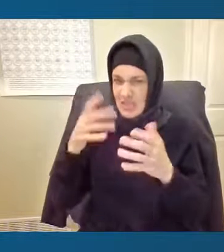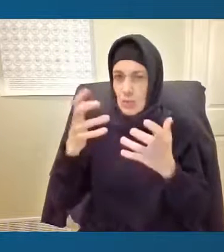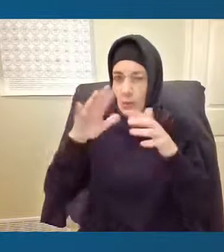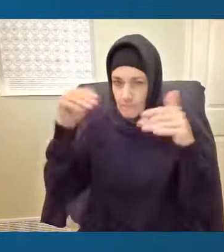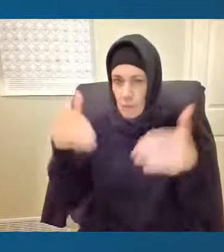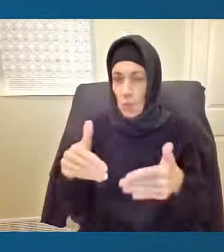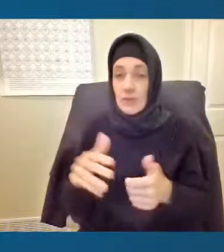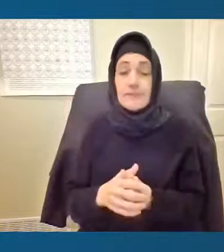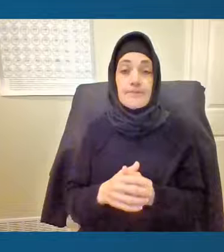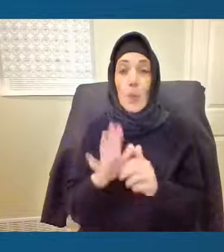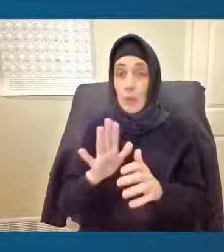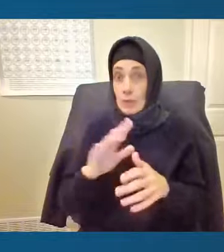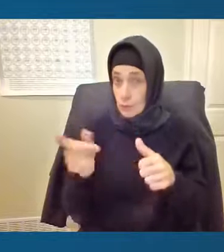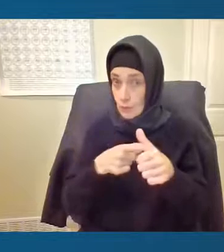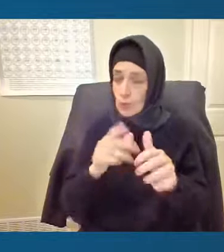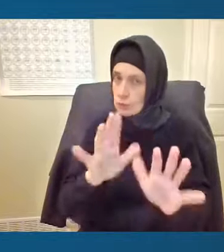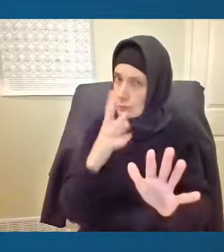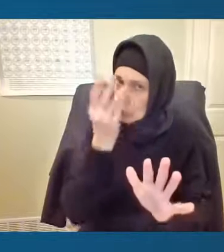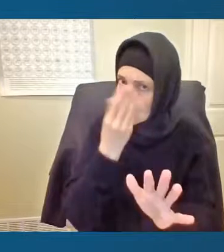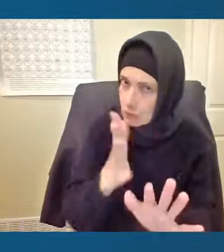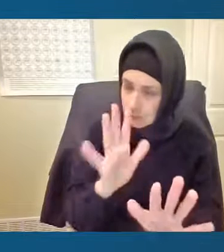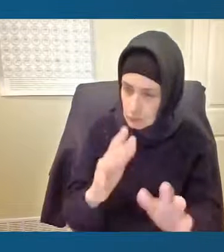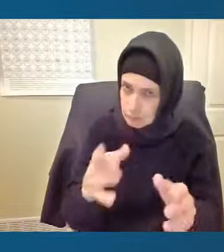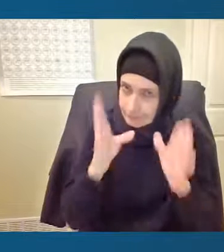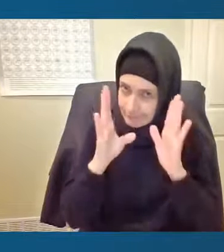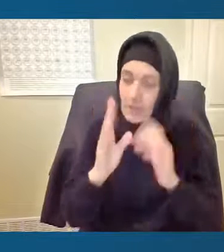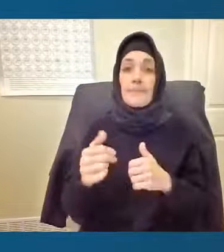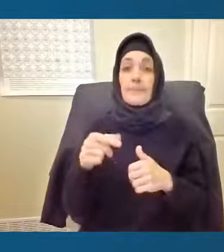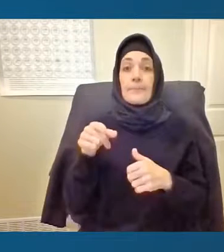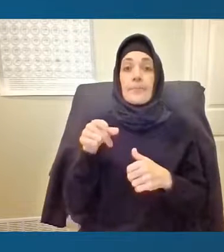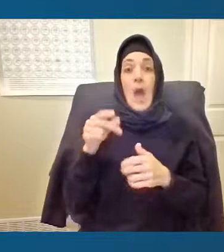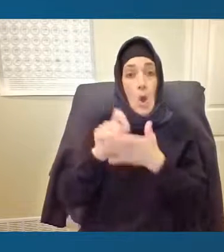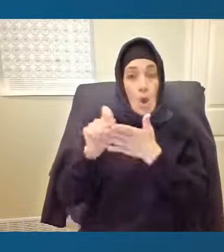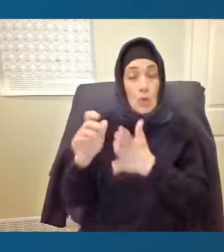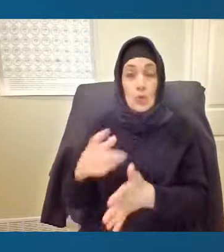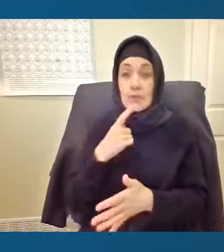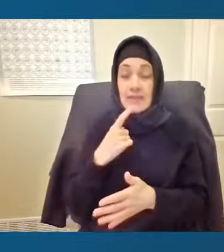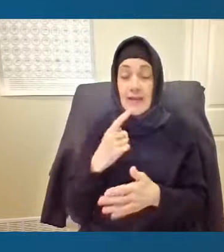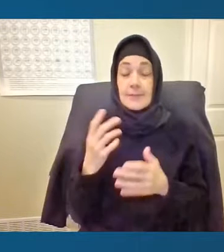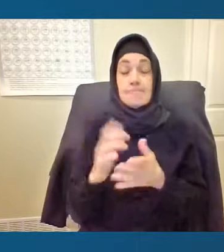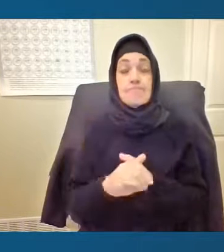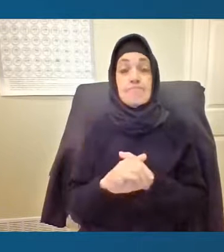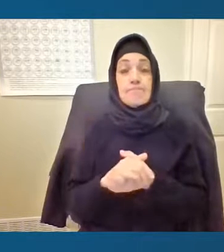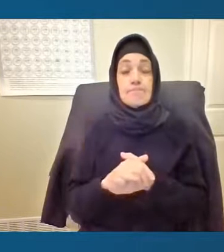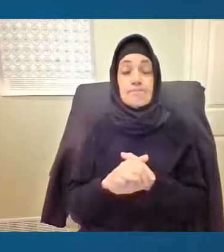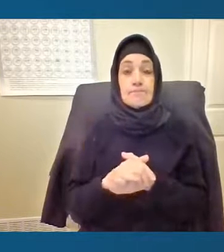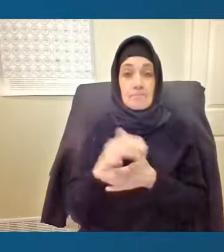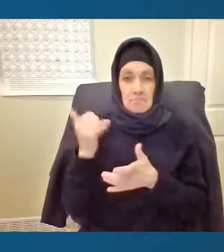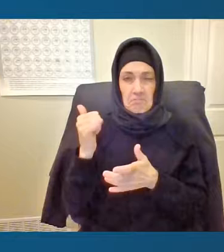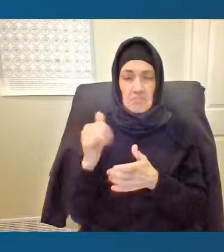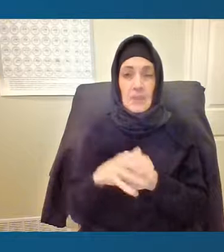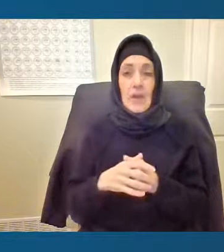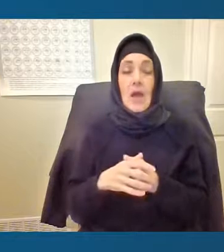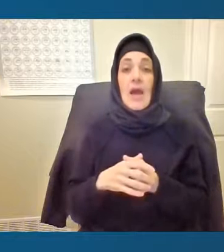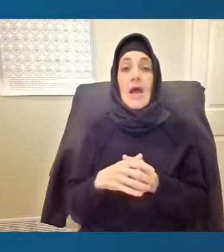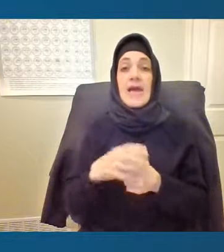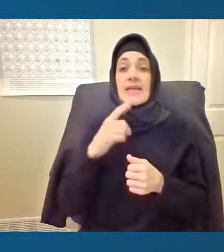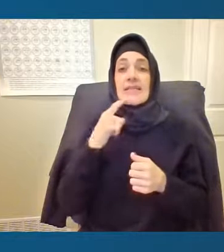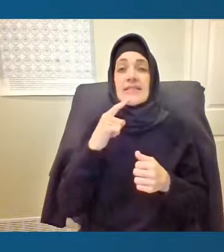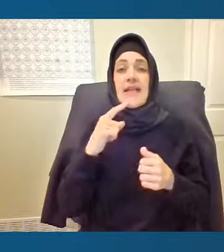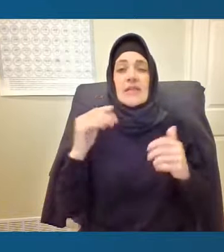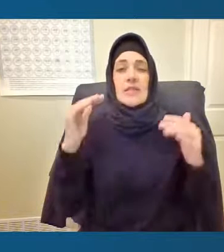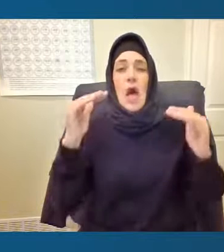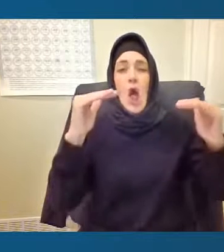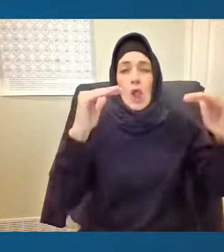says, this is beautiful. Listen closely. He says, تَوَاضَعْ لِلْحَقِّ. Lower yourself to the